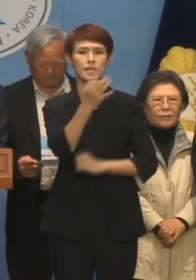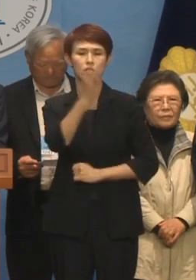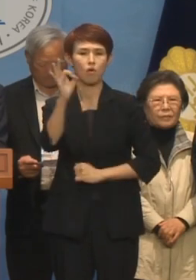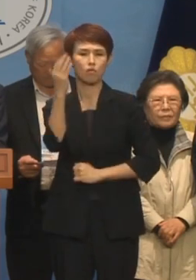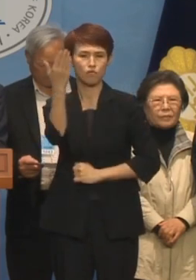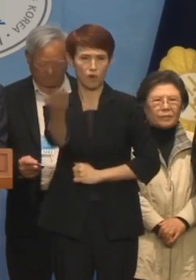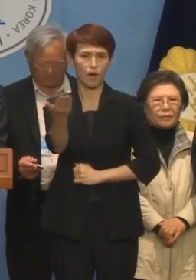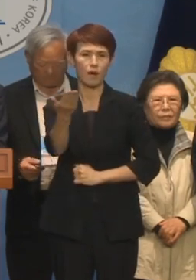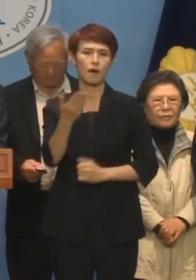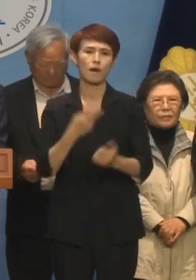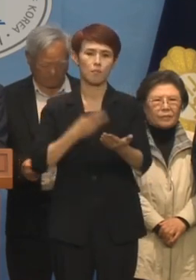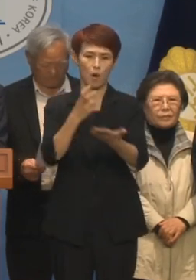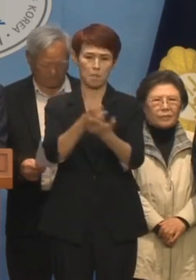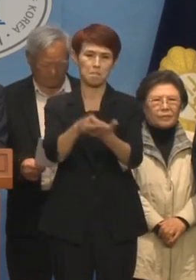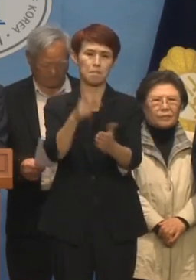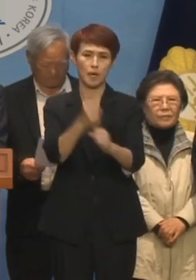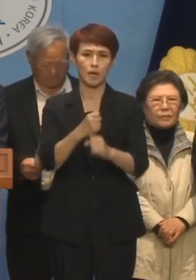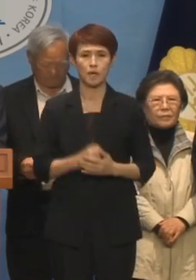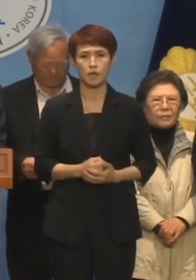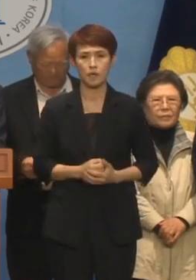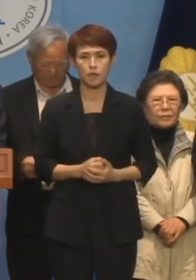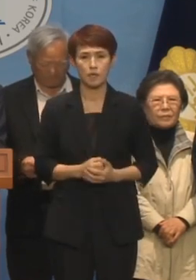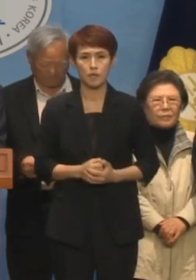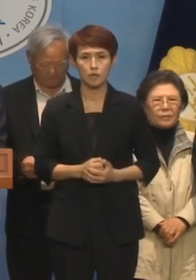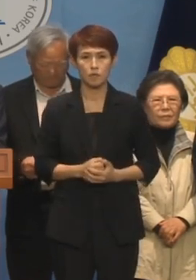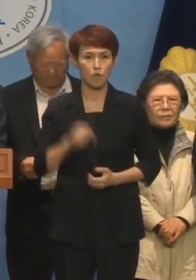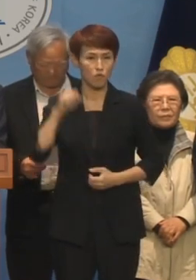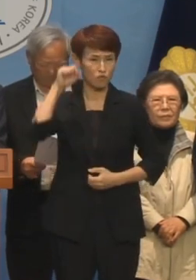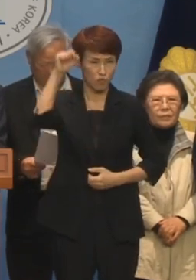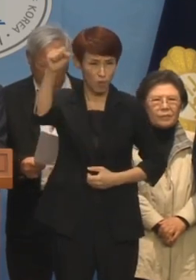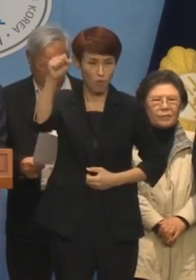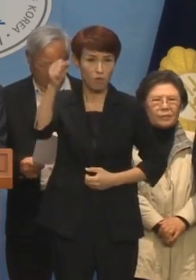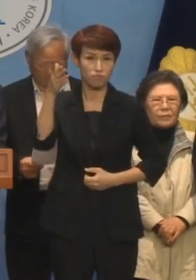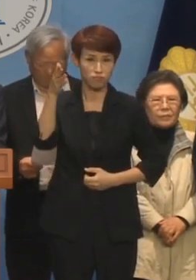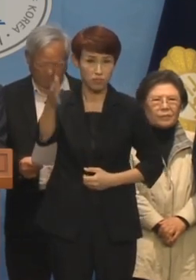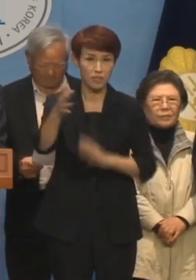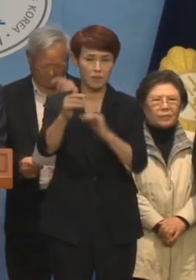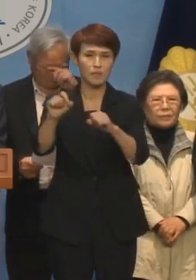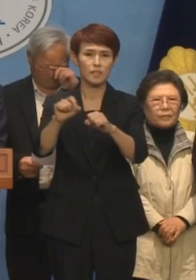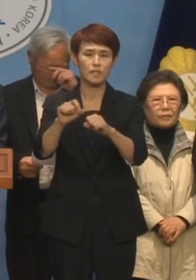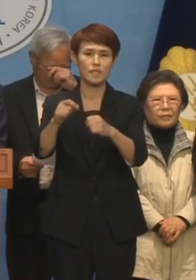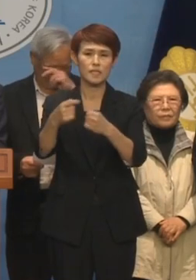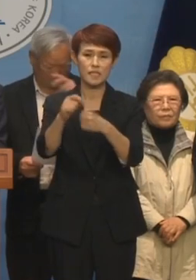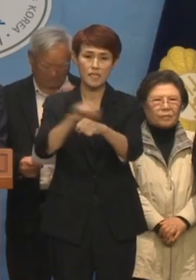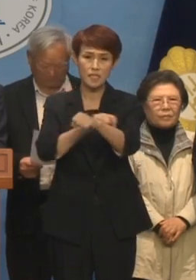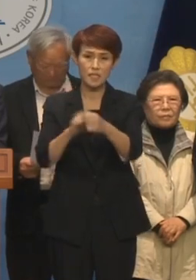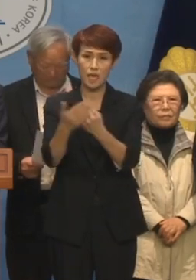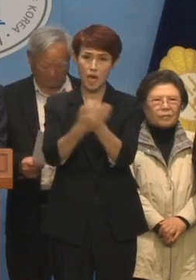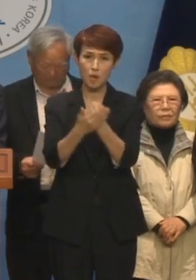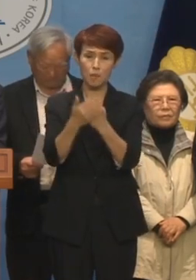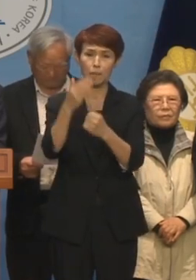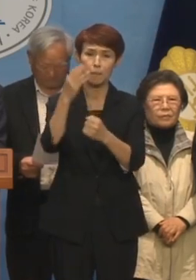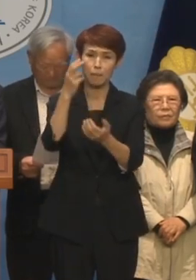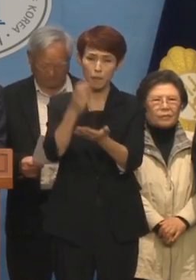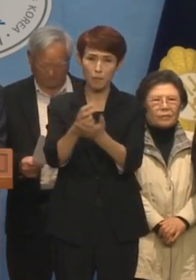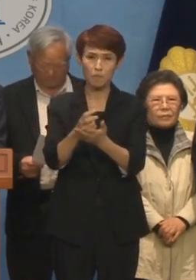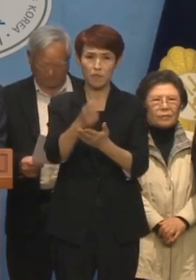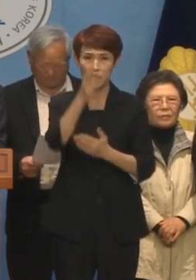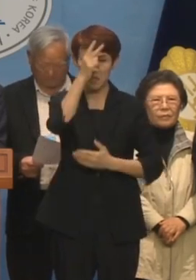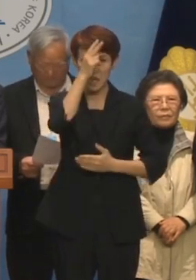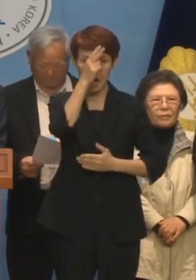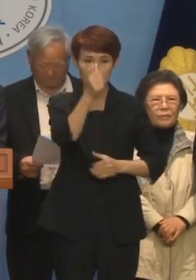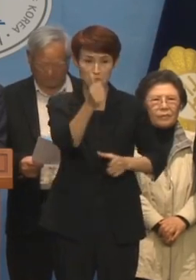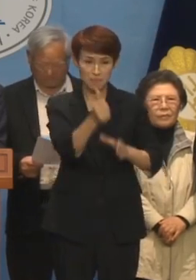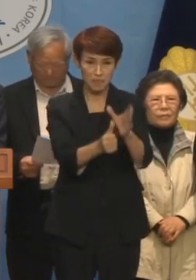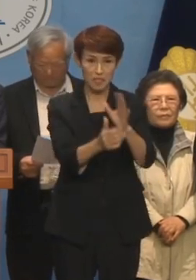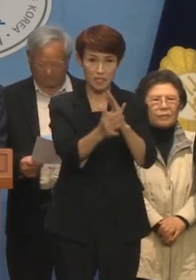법입니다. 일각에서 얘기하는 운동권 셀프 특혜법, 경찰 살인자도